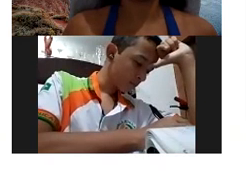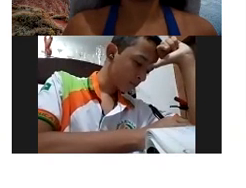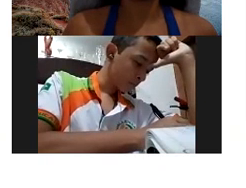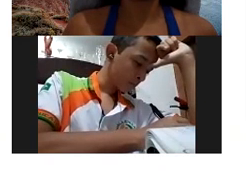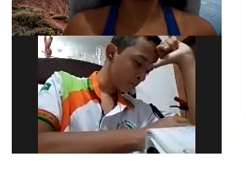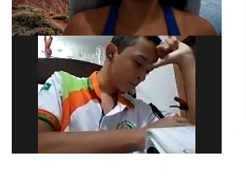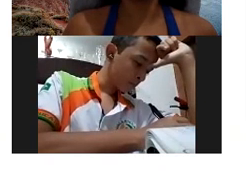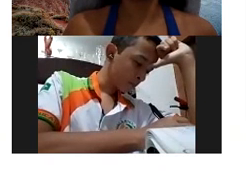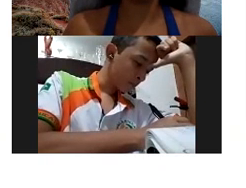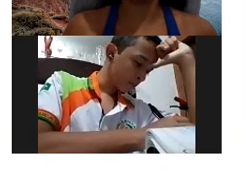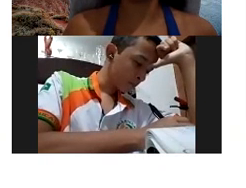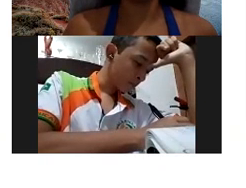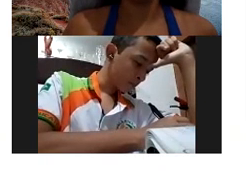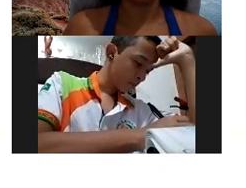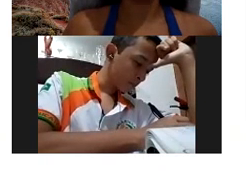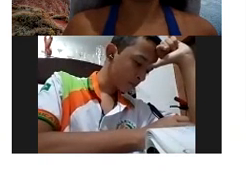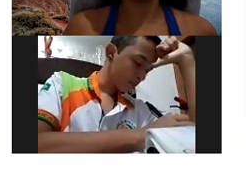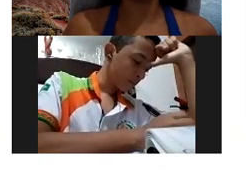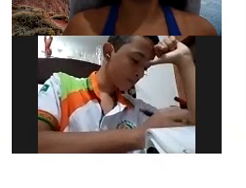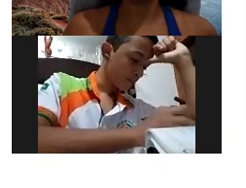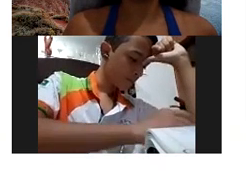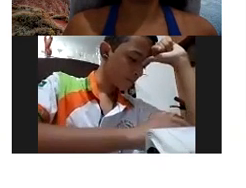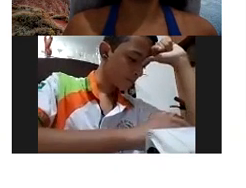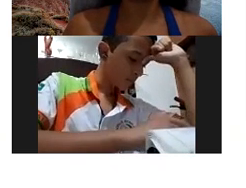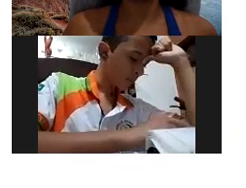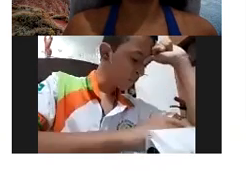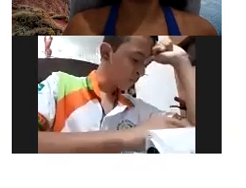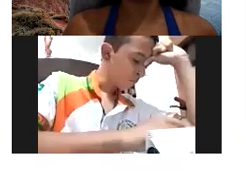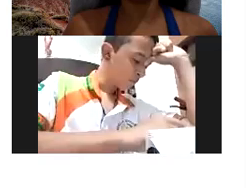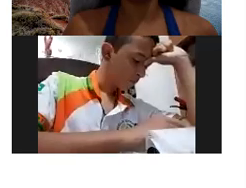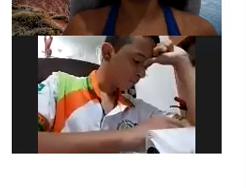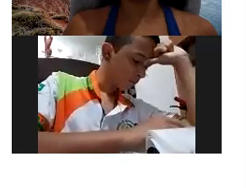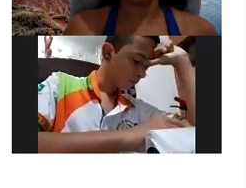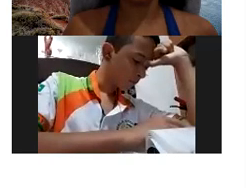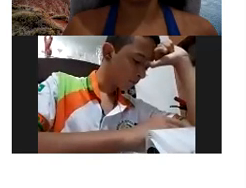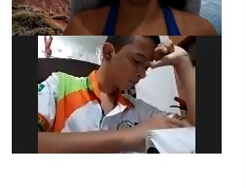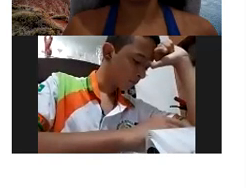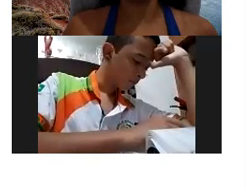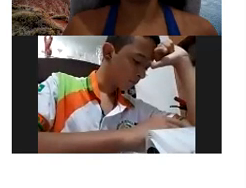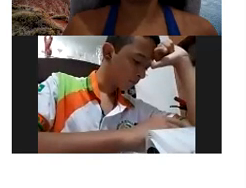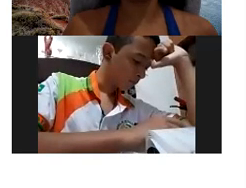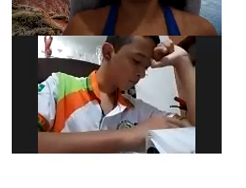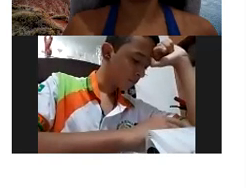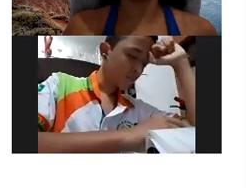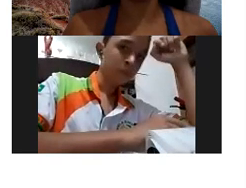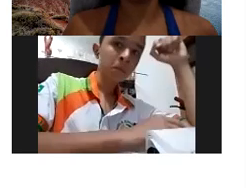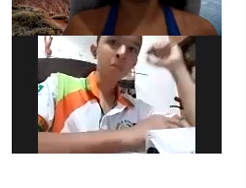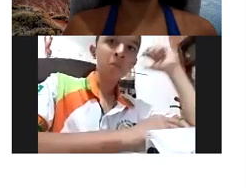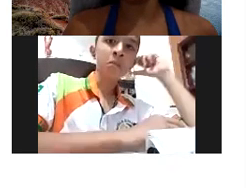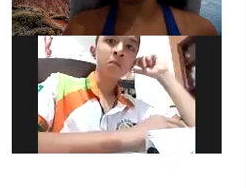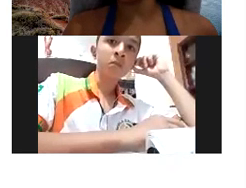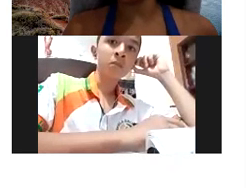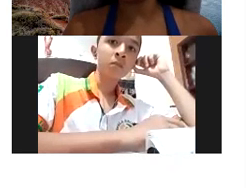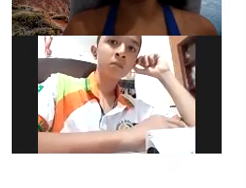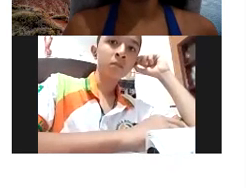o é com c l a gente trocou de lugar no lugar de hidrogênio entrou ferro então ferro se ligou